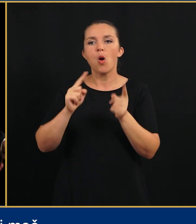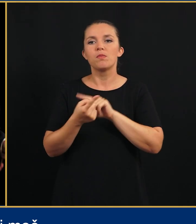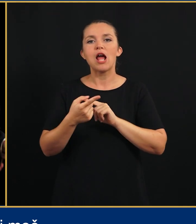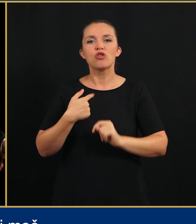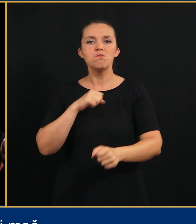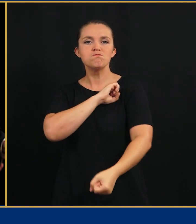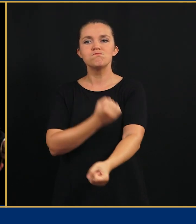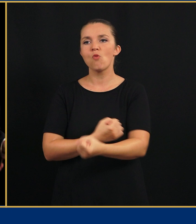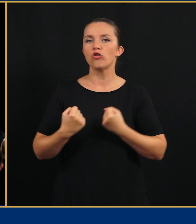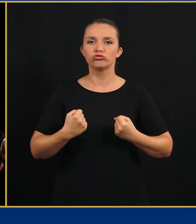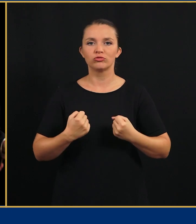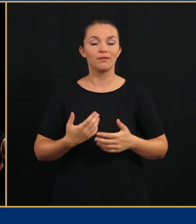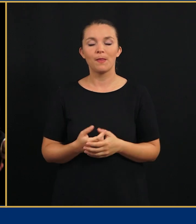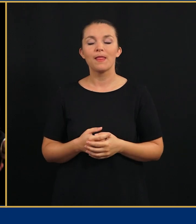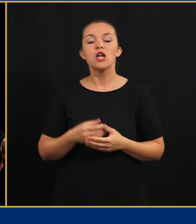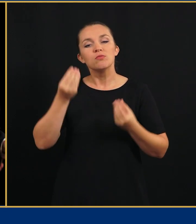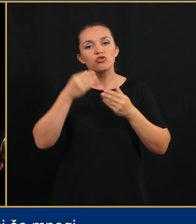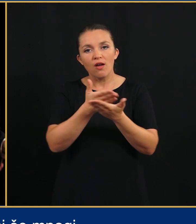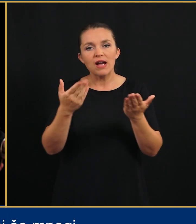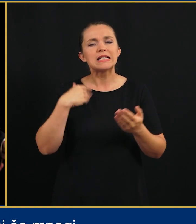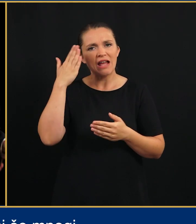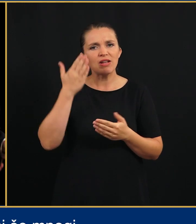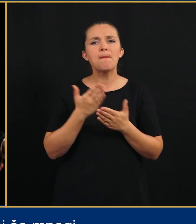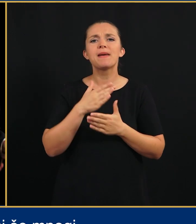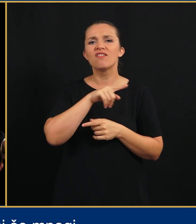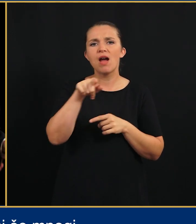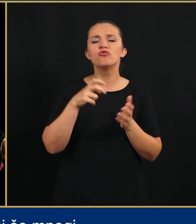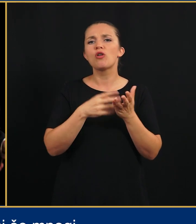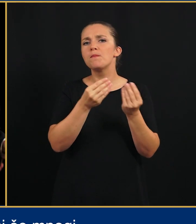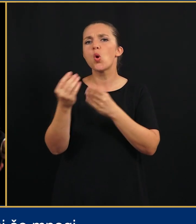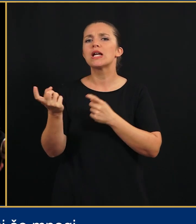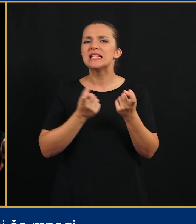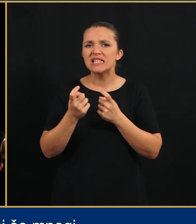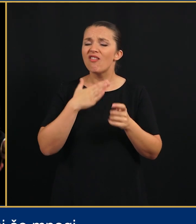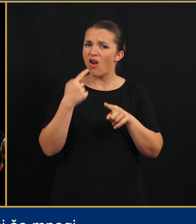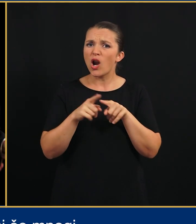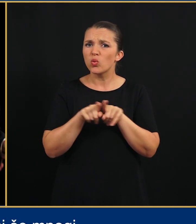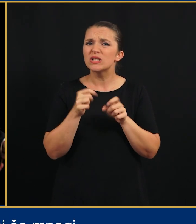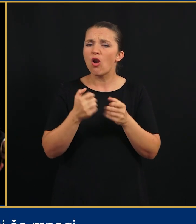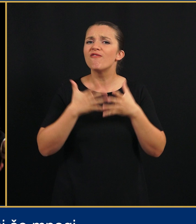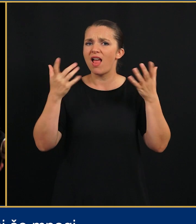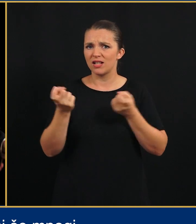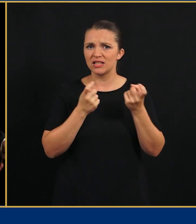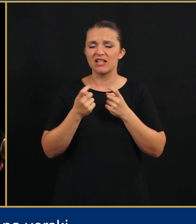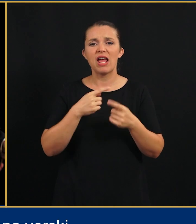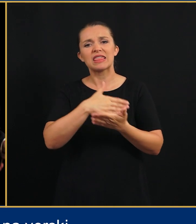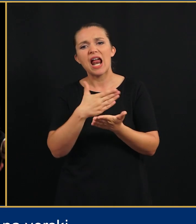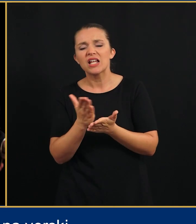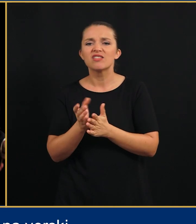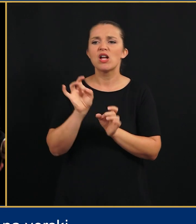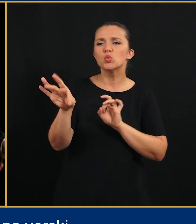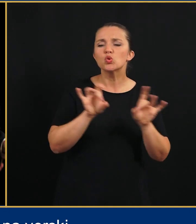argument moči. Spoštovani, zavedam se, da so pred vami še mnogi izzivi, pogosto tudi zelo veliki. Delitve